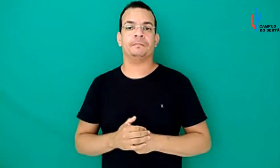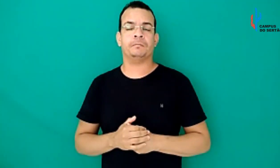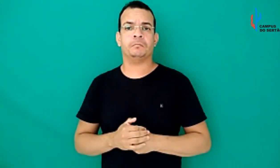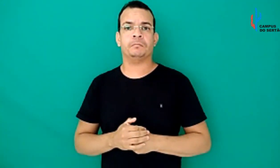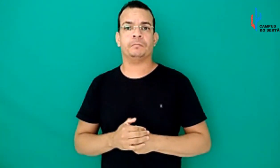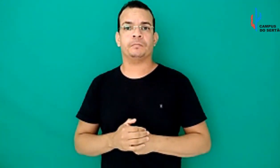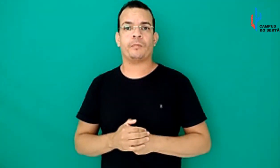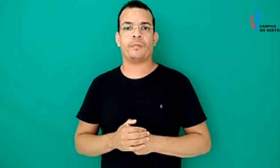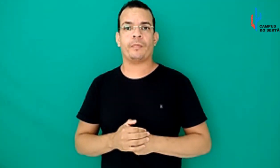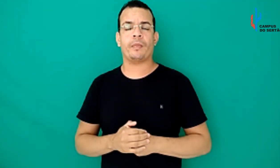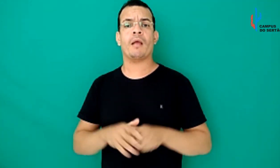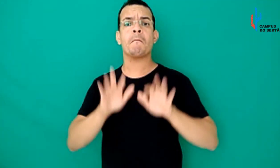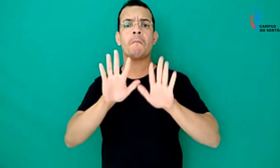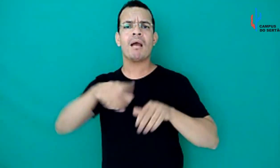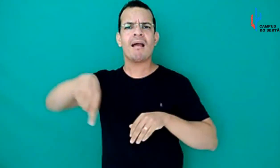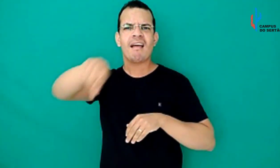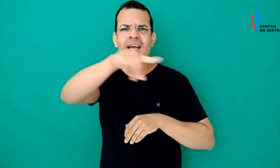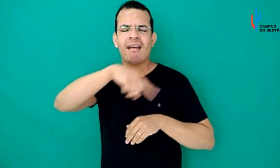sistema e o acesso ao certificado.